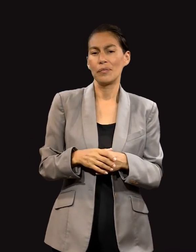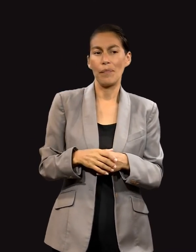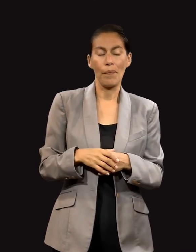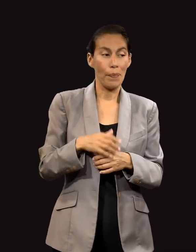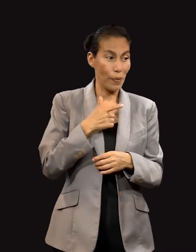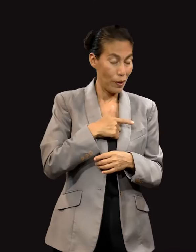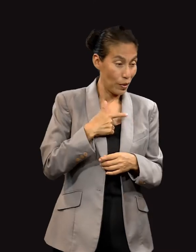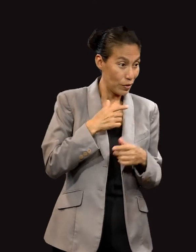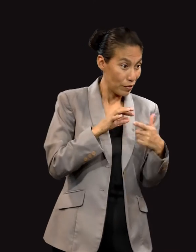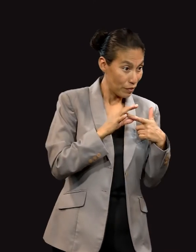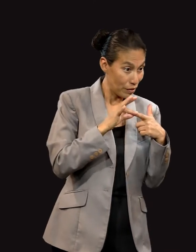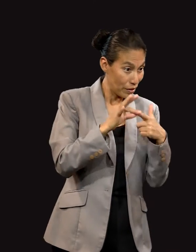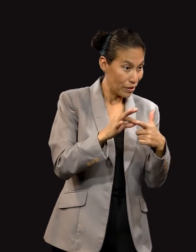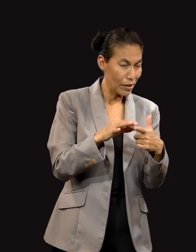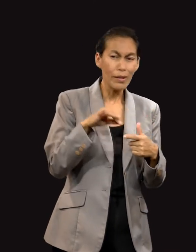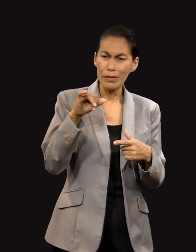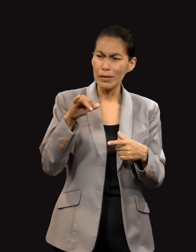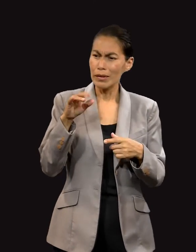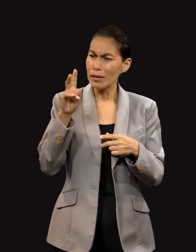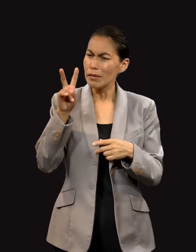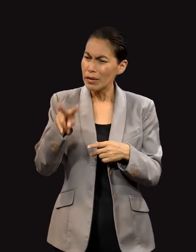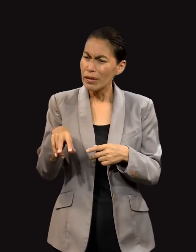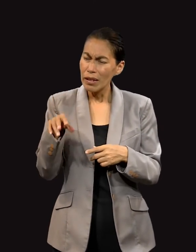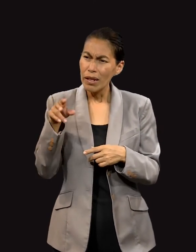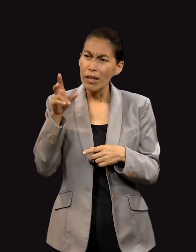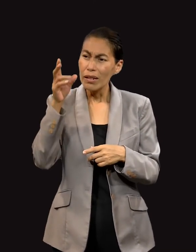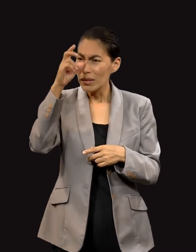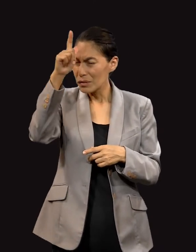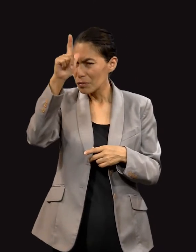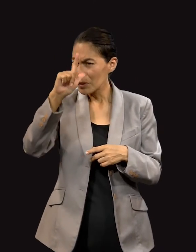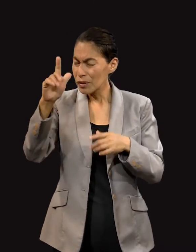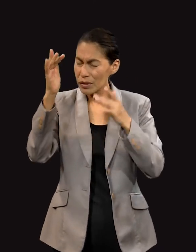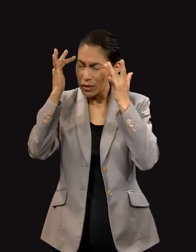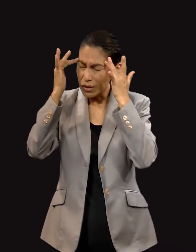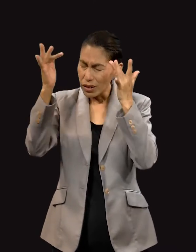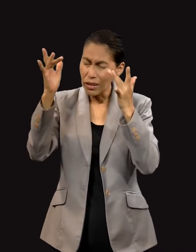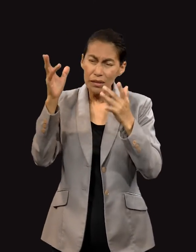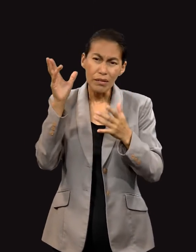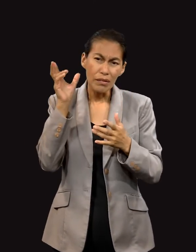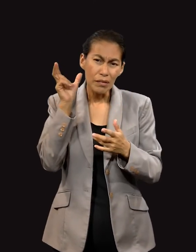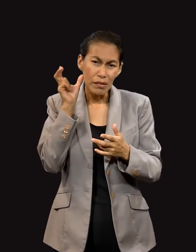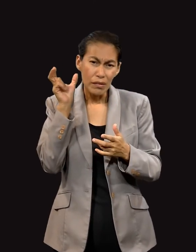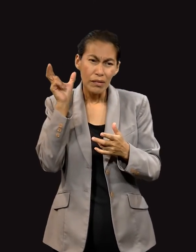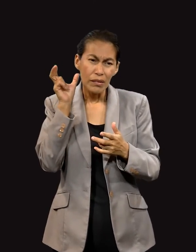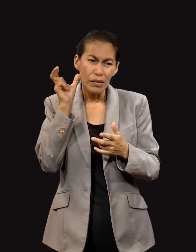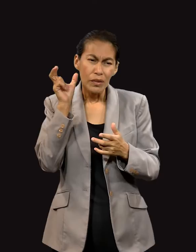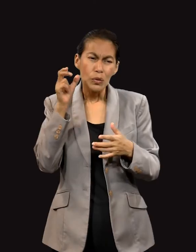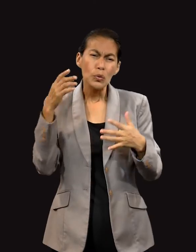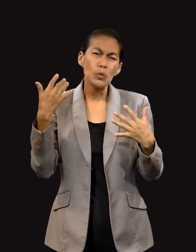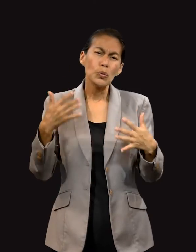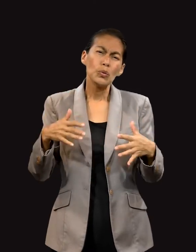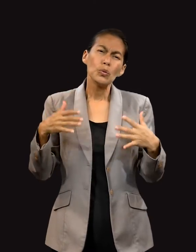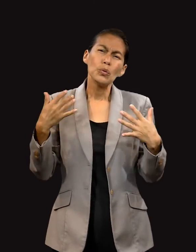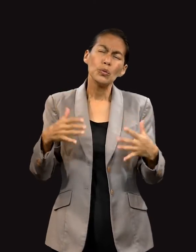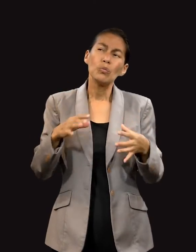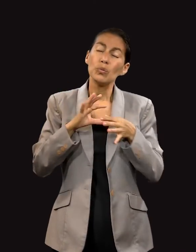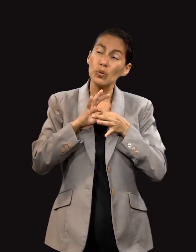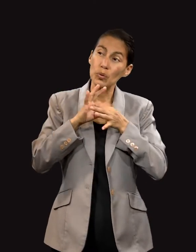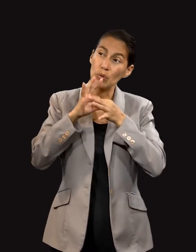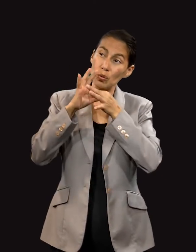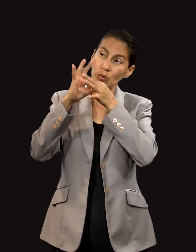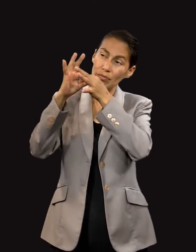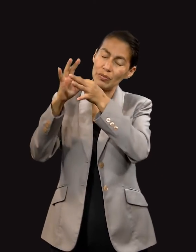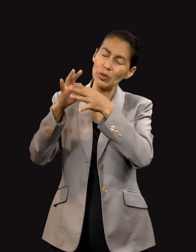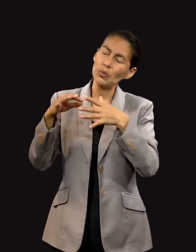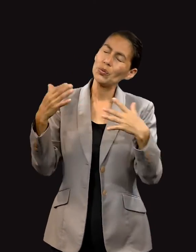porque. Me encanta cómo me diriges. Sí, se oye la voz del Espíritu Santo cuando le habla a uno. entonces, ¿por